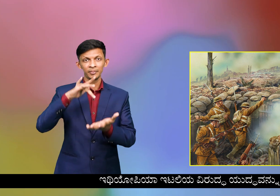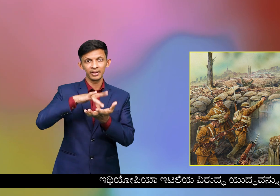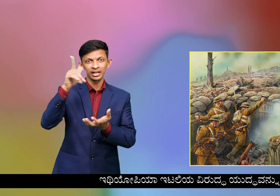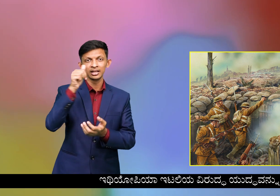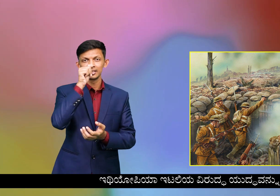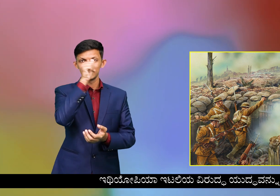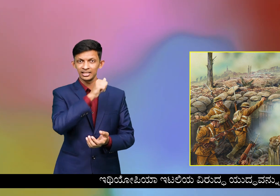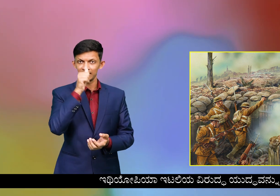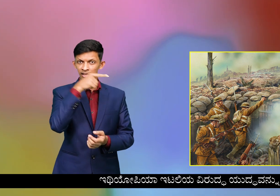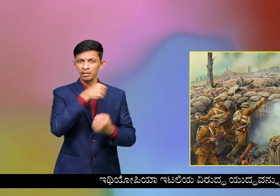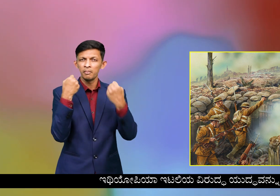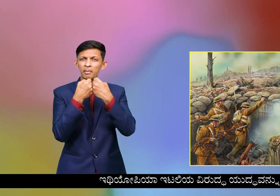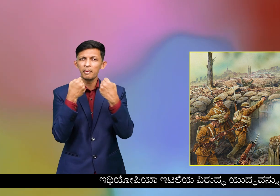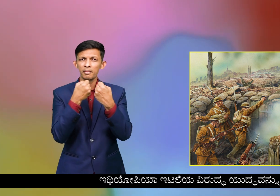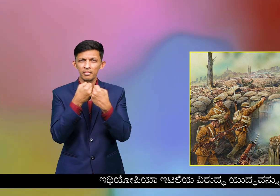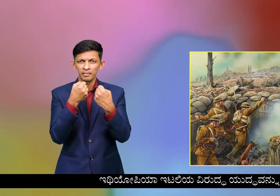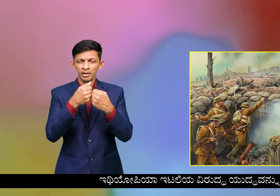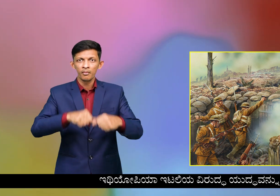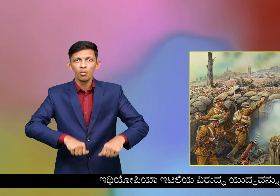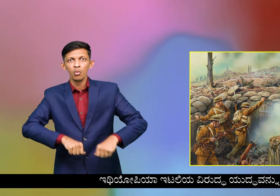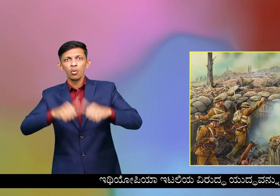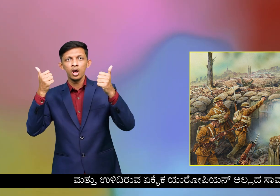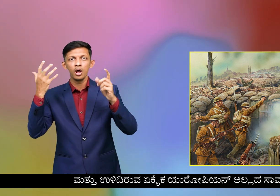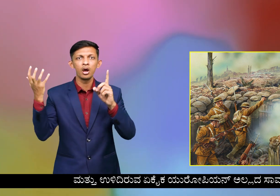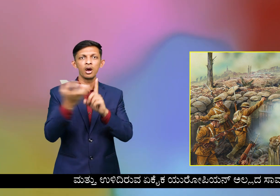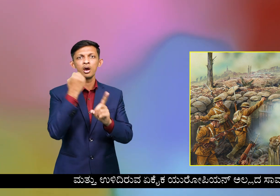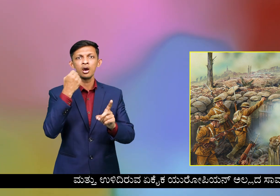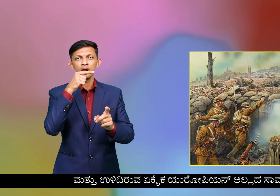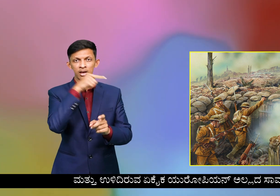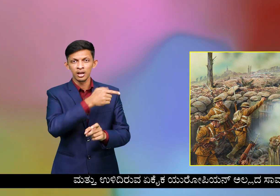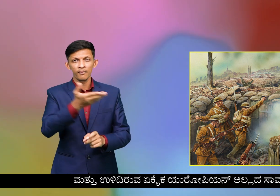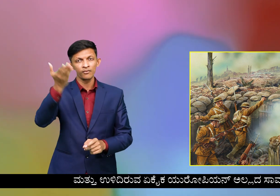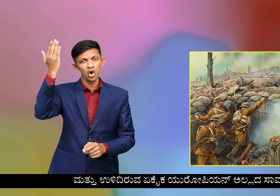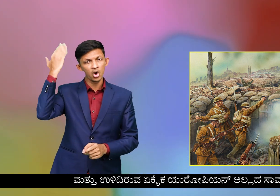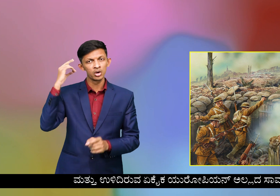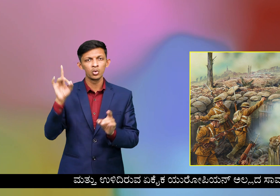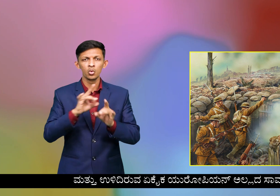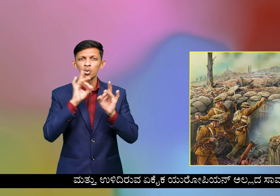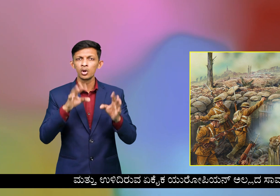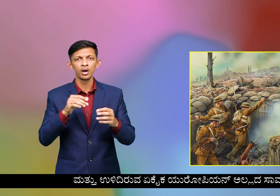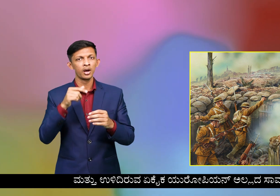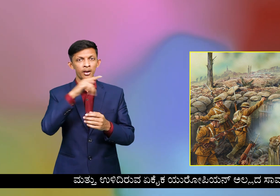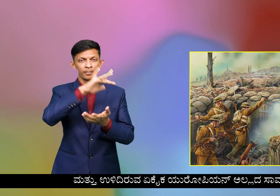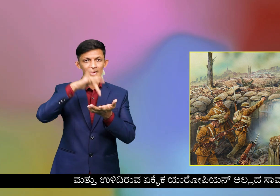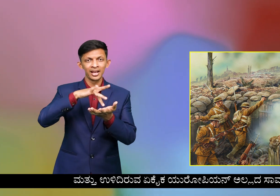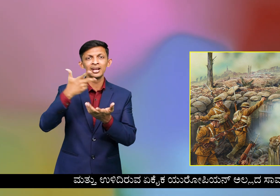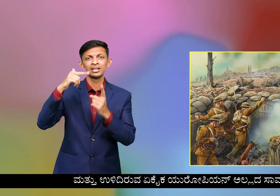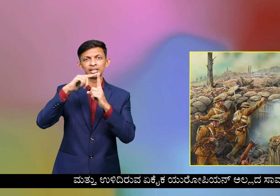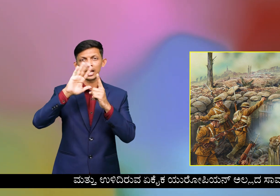ಇಥಿಯೋಪಿಯಾ ಇಟಲಿಯ ವಿರುದ್ಧ ಯುದ್ಧವನ್ನು ಗೆದ್ದಿತು ಮತ್ತು ಉಳಿದಿರುವ ಏಕೈಕ ಯುರೋಪಿಯನ್ ಅಲ್ಲದ